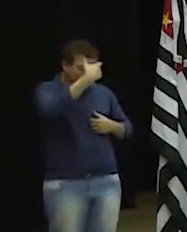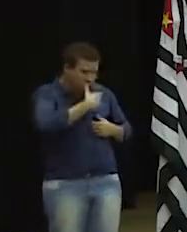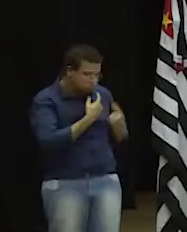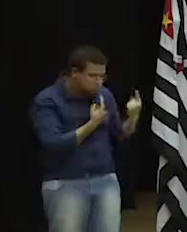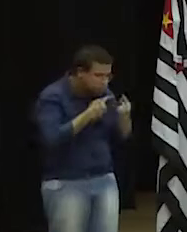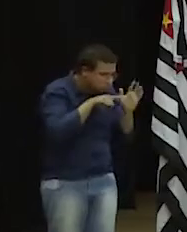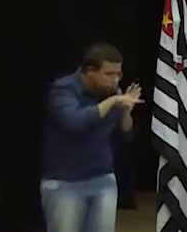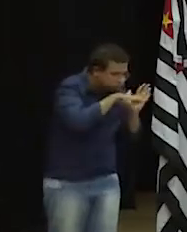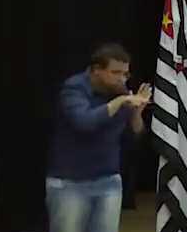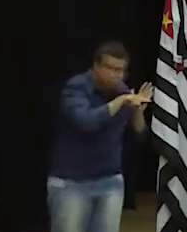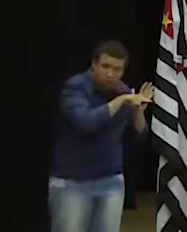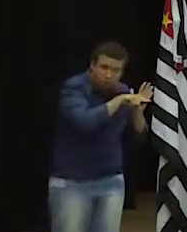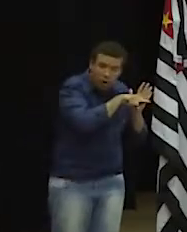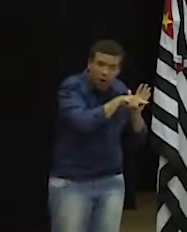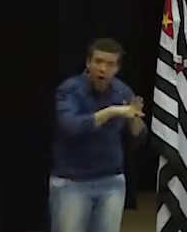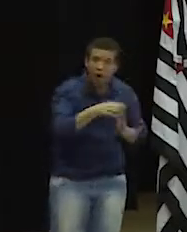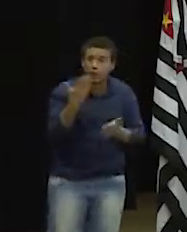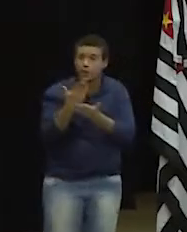uma pesquisa mais sobre o indivíduo, sobre o